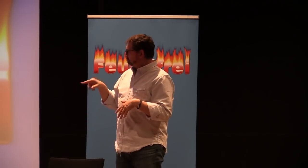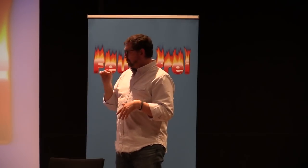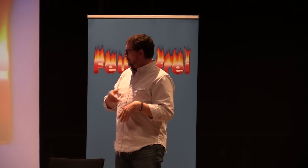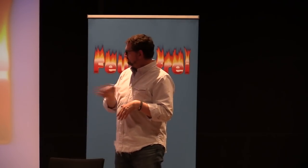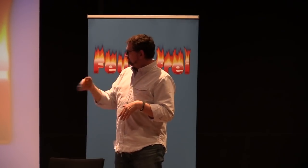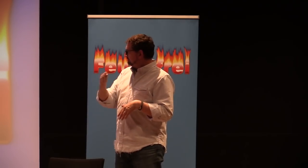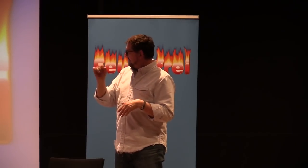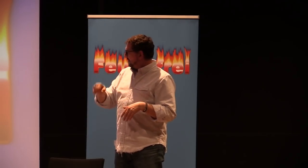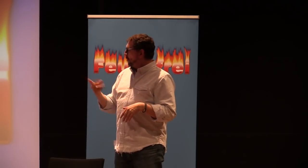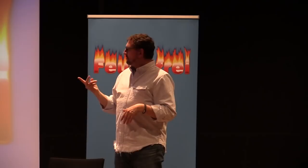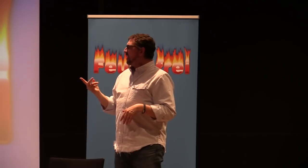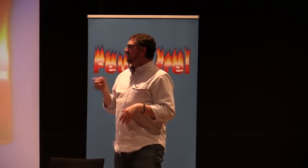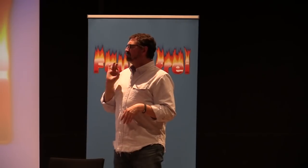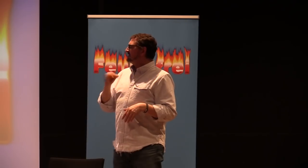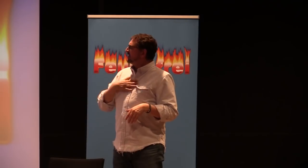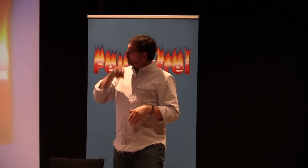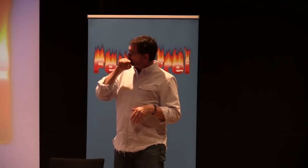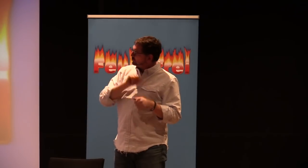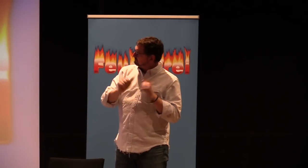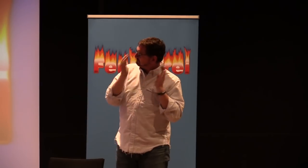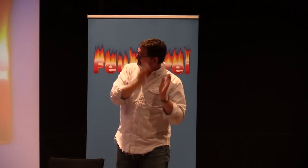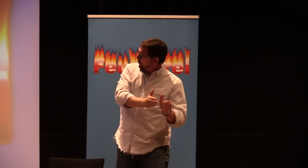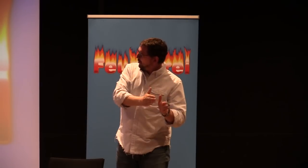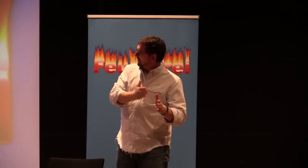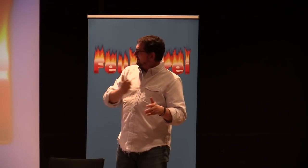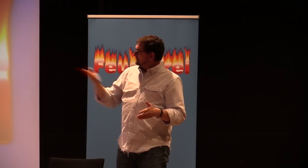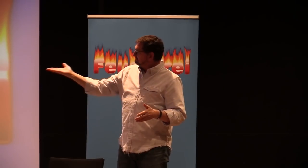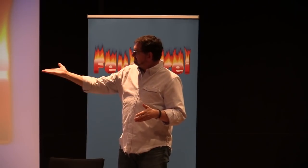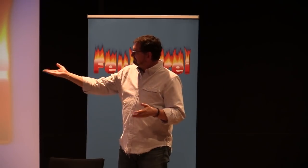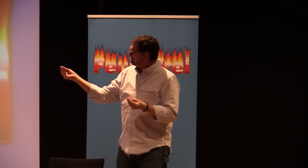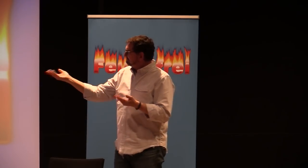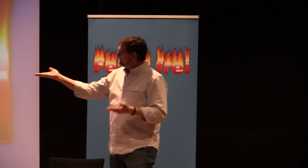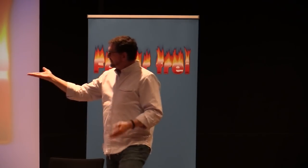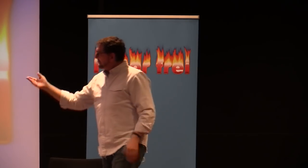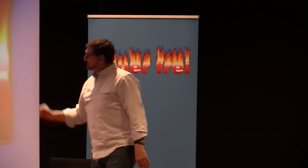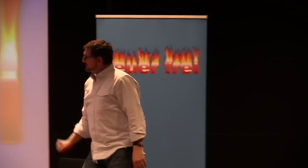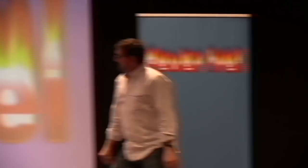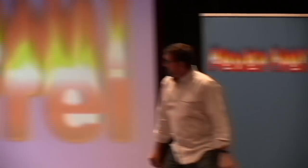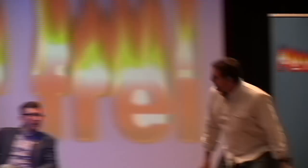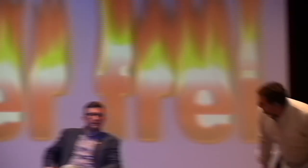für Jugendliche, wenn man beide Verbände zusammenlegt. Kevin, was sagst du dazu?